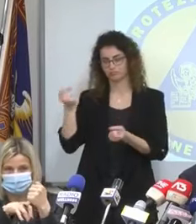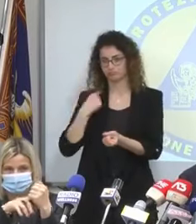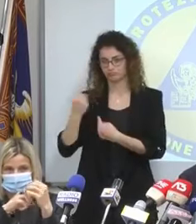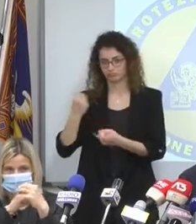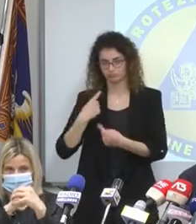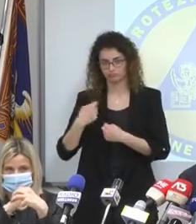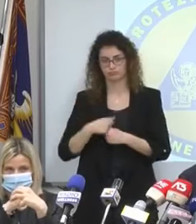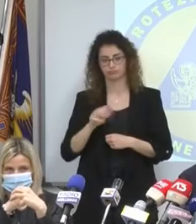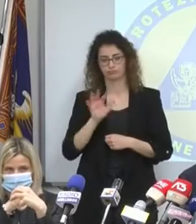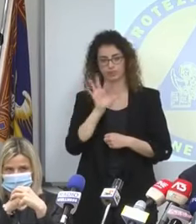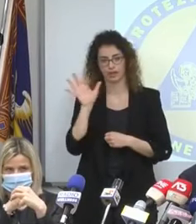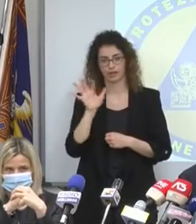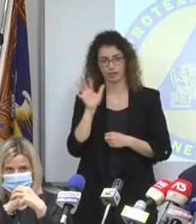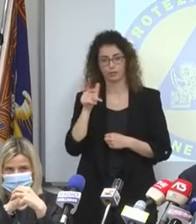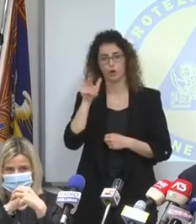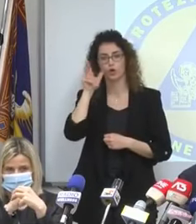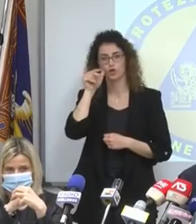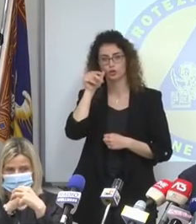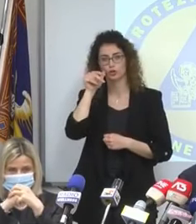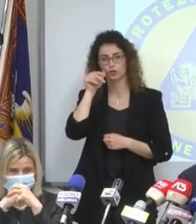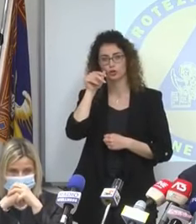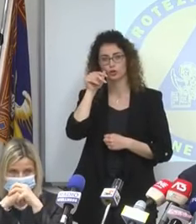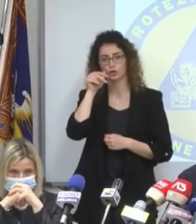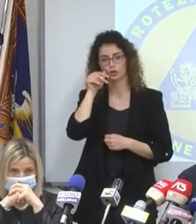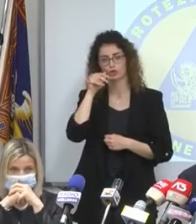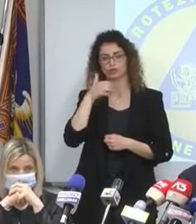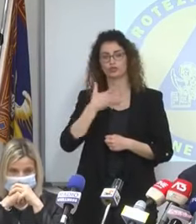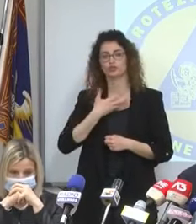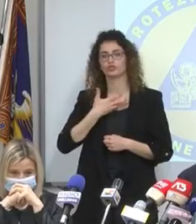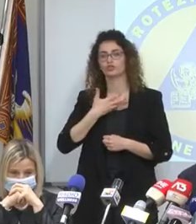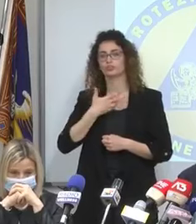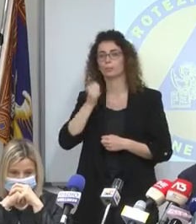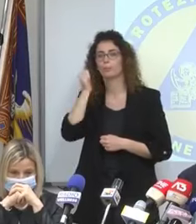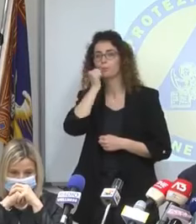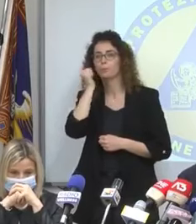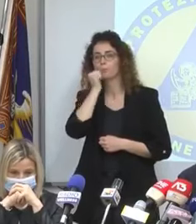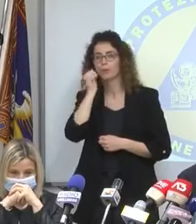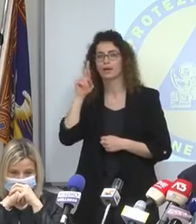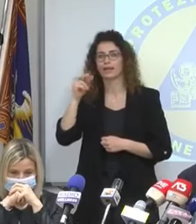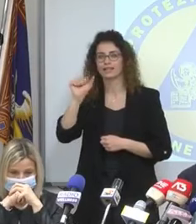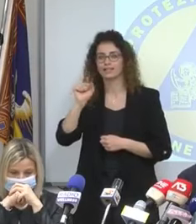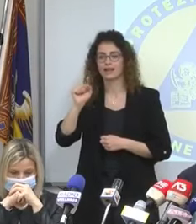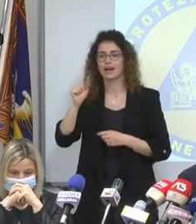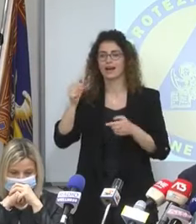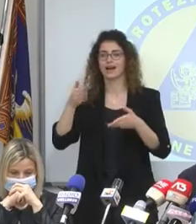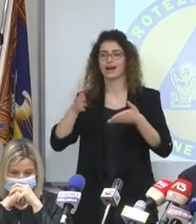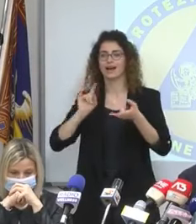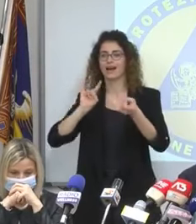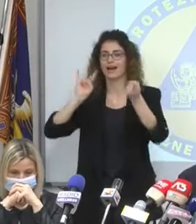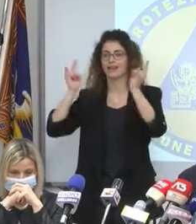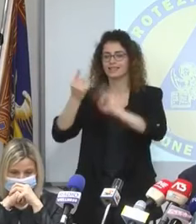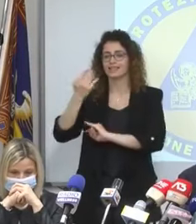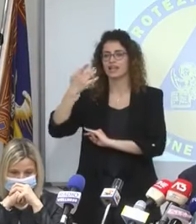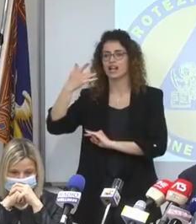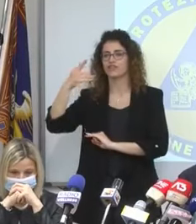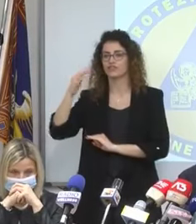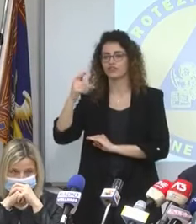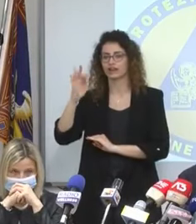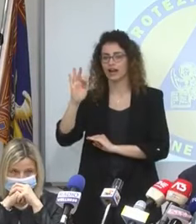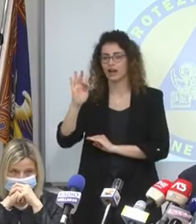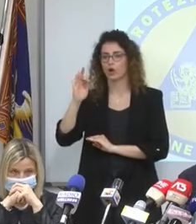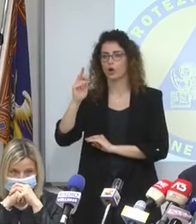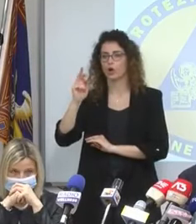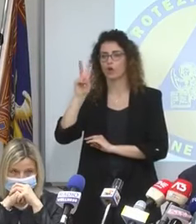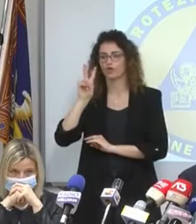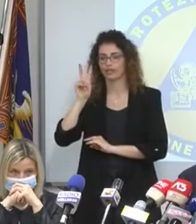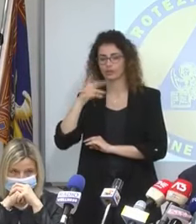esempio, questa signora che ha la mamma nell'RSA Sartor di Castelfranco Veneto, dicono che è da un anno che